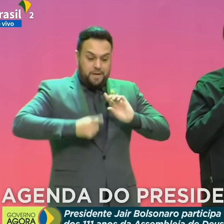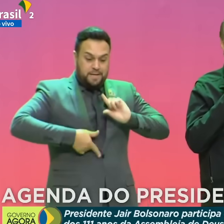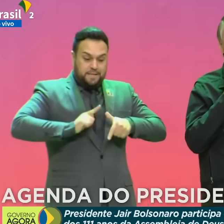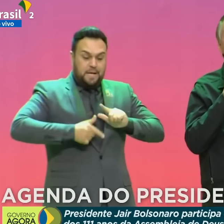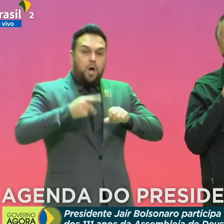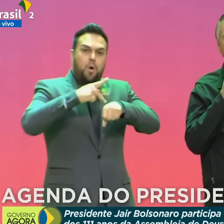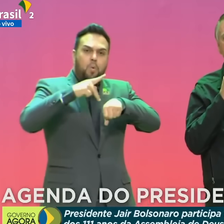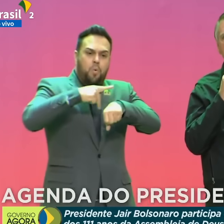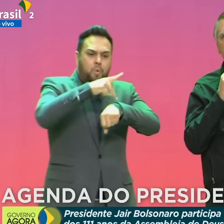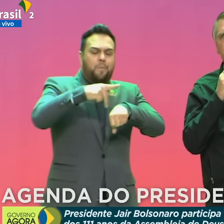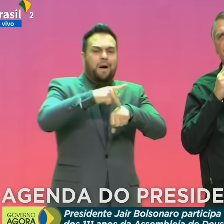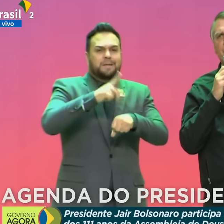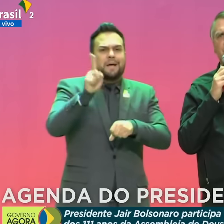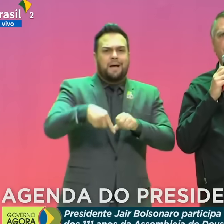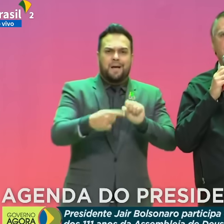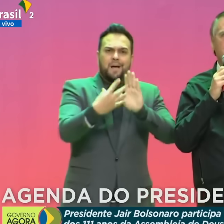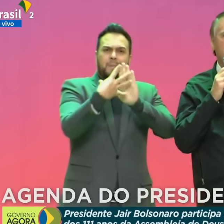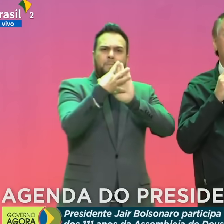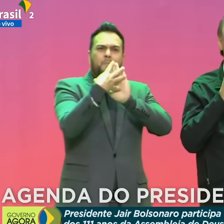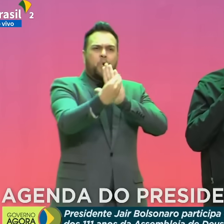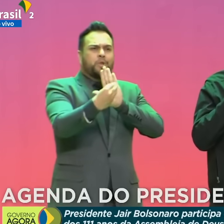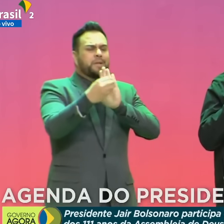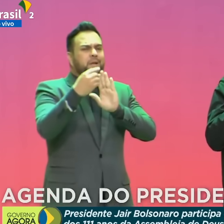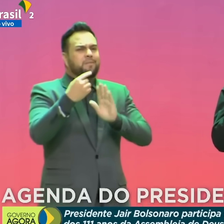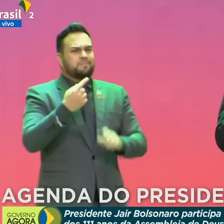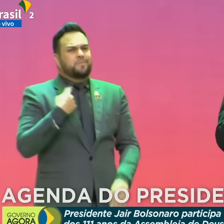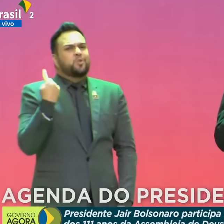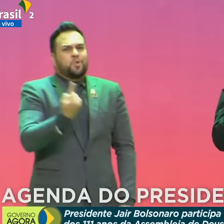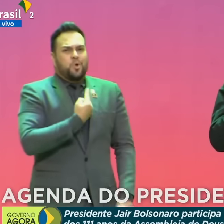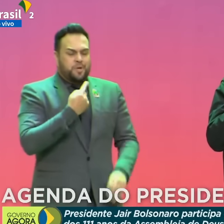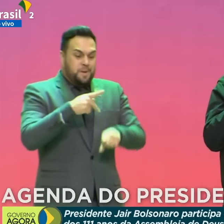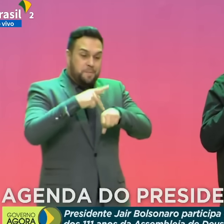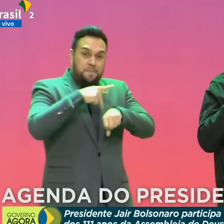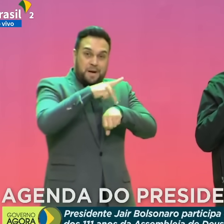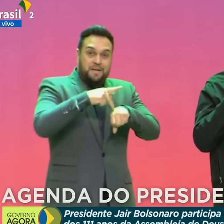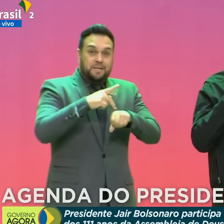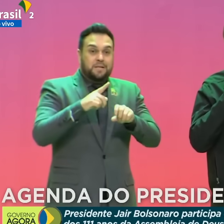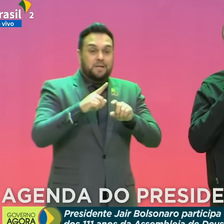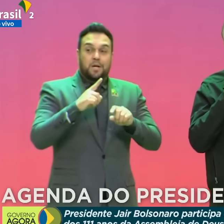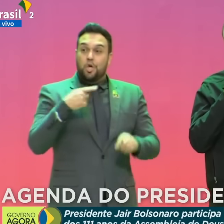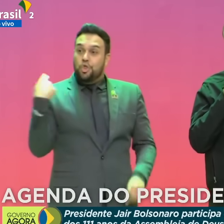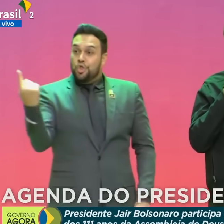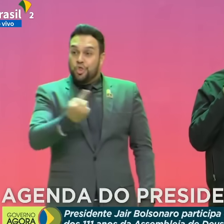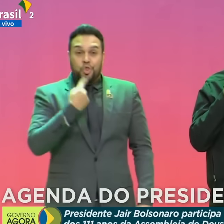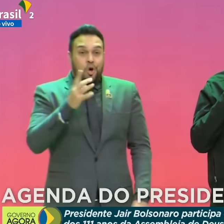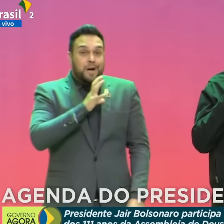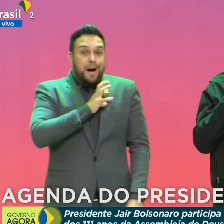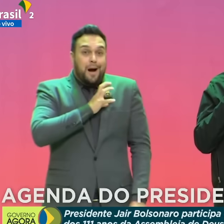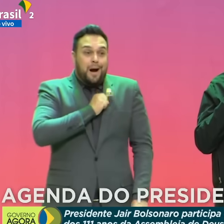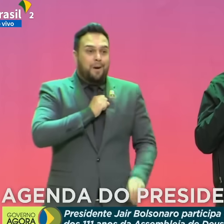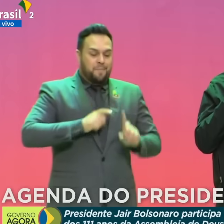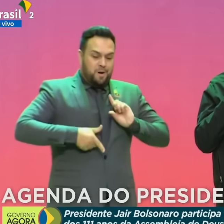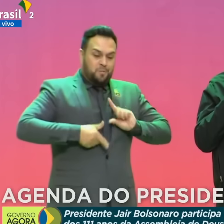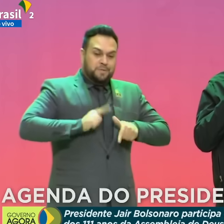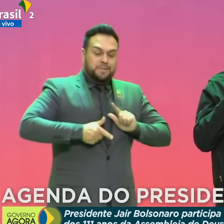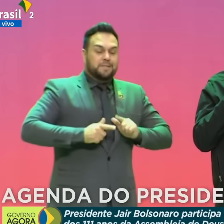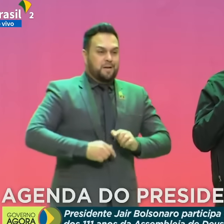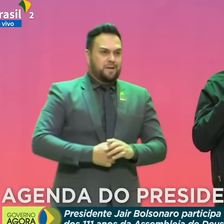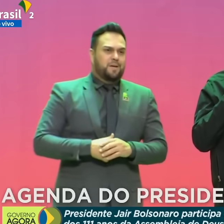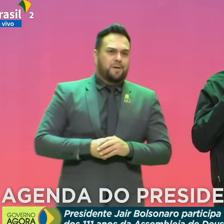Um país exemplo para todos nós. Nós amamos Israel.